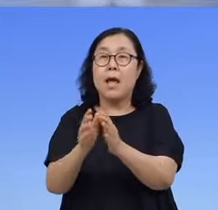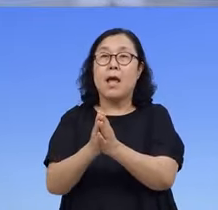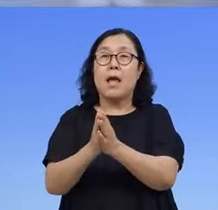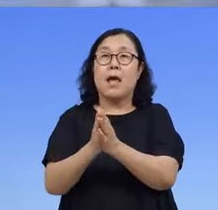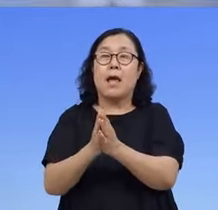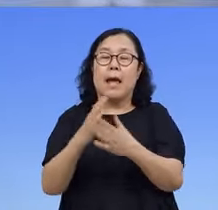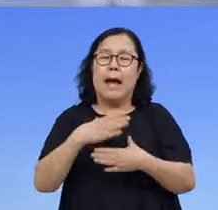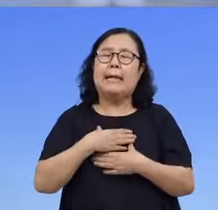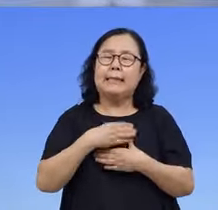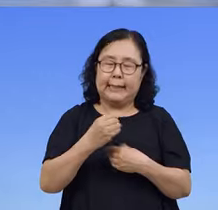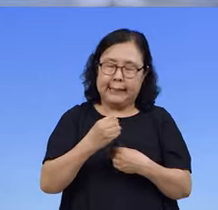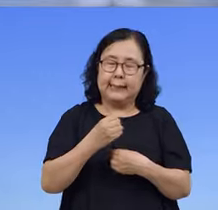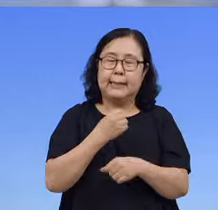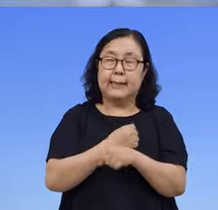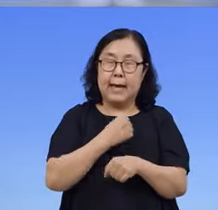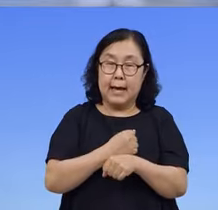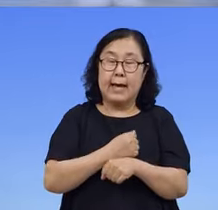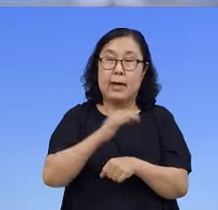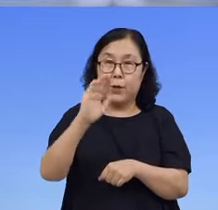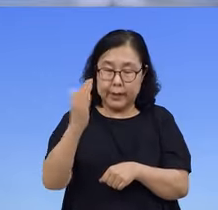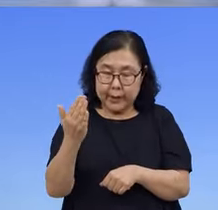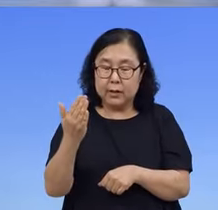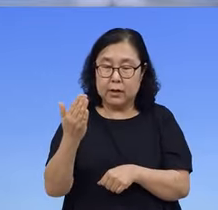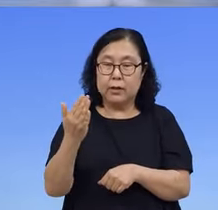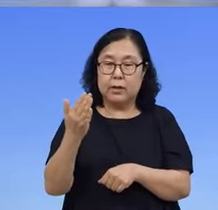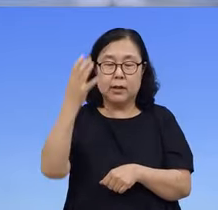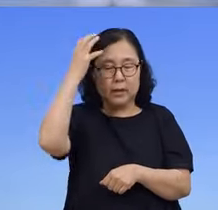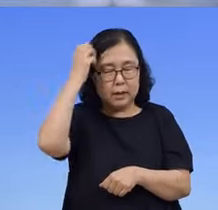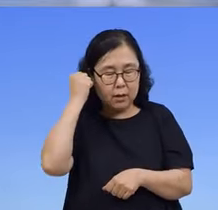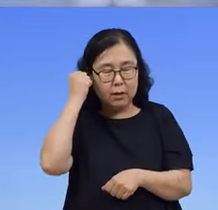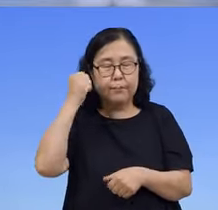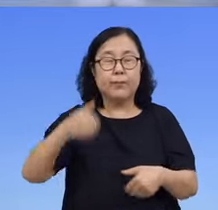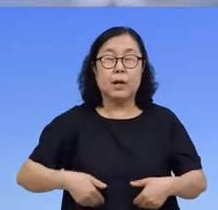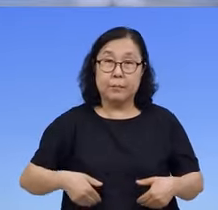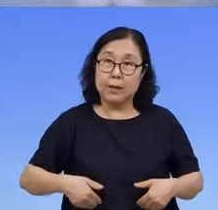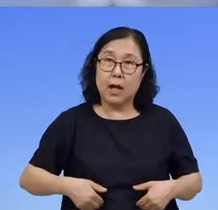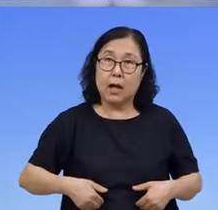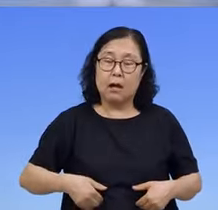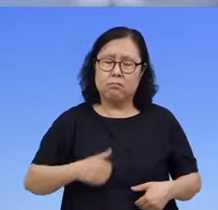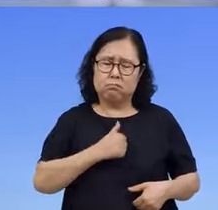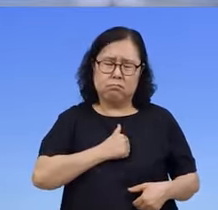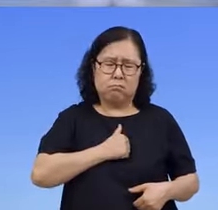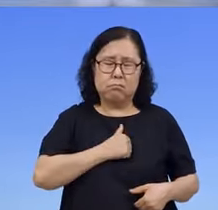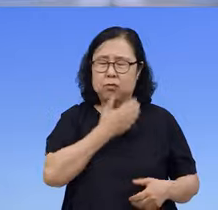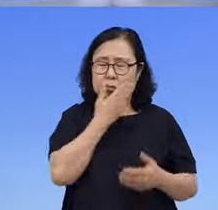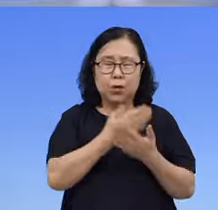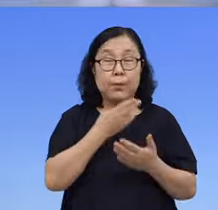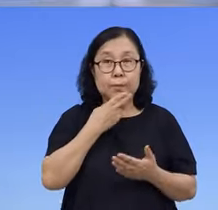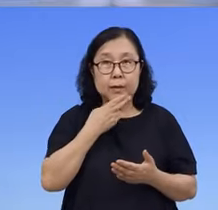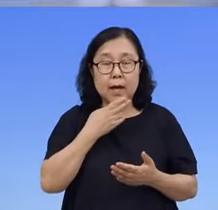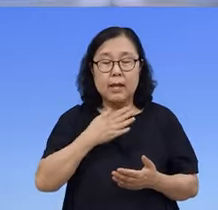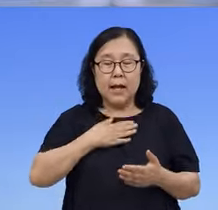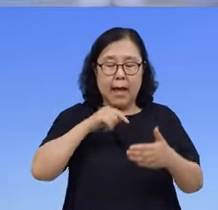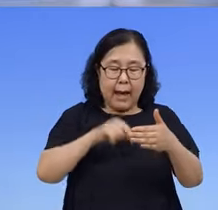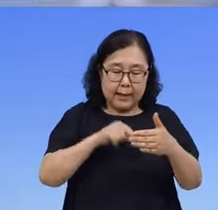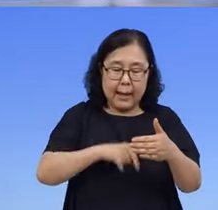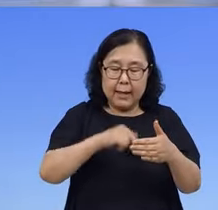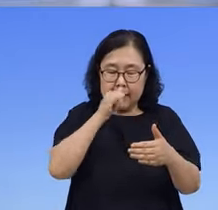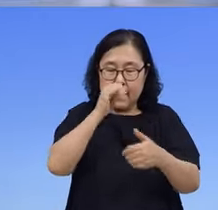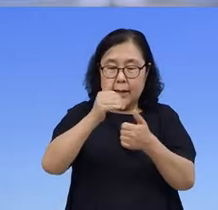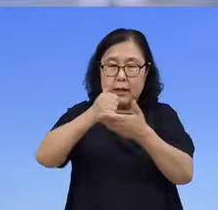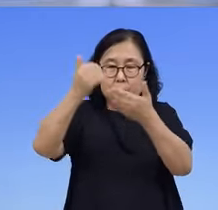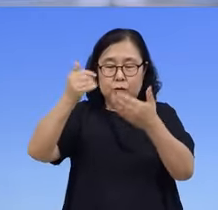해야 제대로 안식이 이루어진다는 이 원리를 잊지 않는 겁니다. 자존심이 뭐가 중요합니까? 내 마음의 평화를, 하나님 주신 평화를 지키는